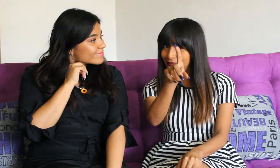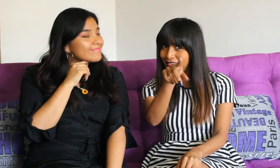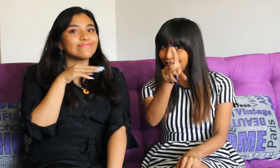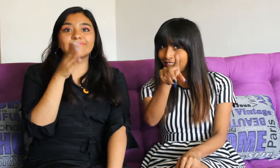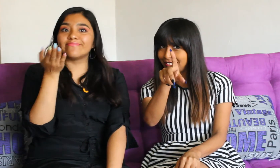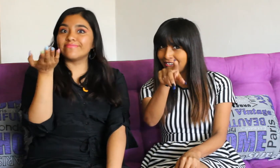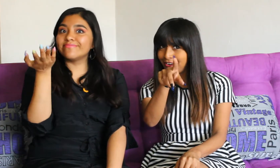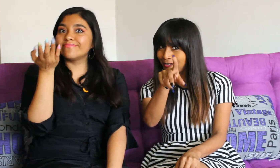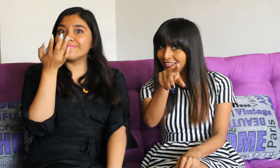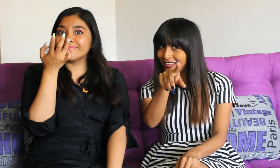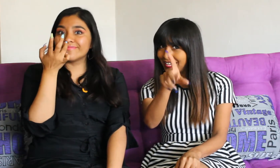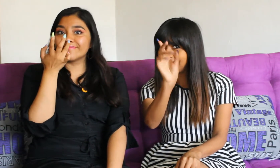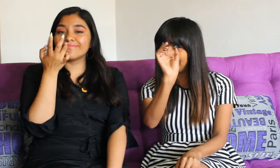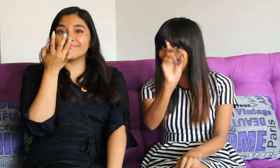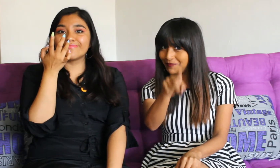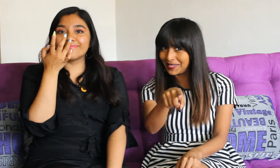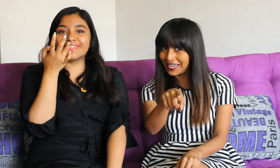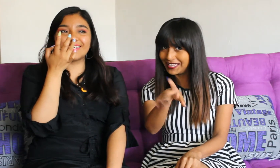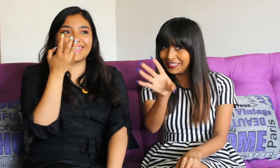y a usted, señora, ahorita en casa también.